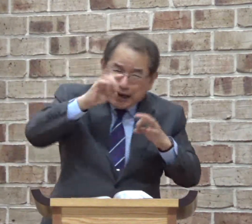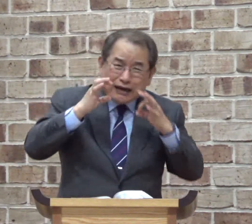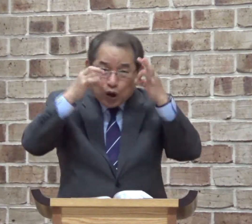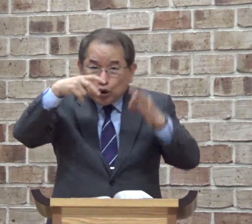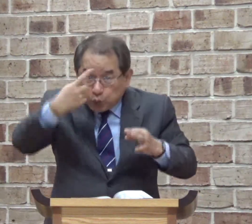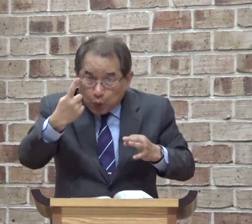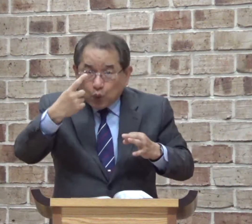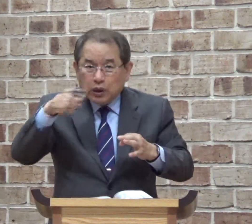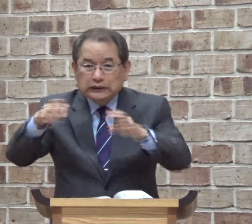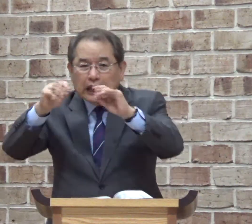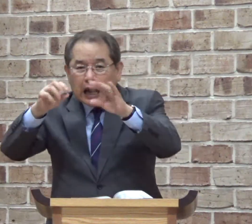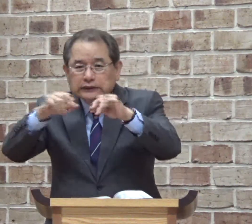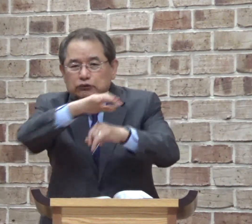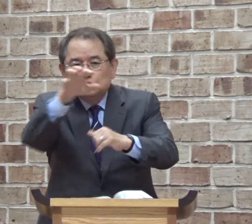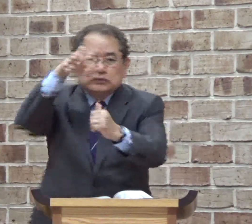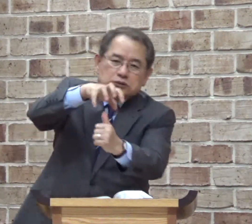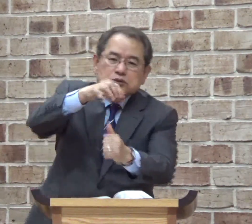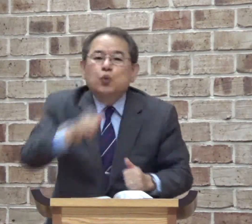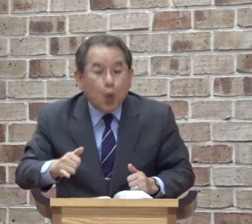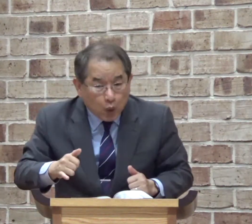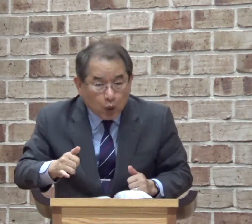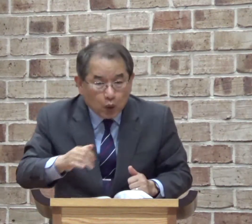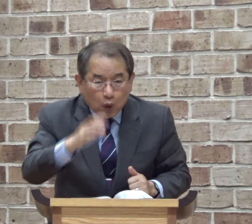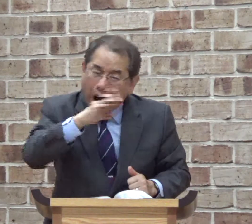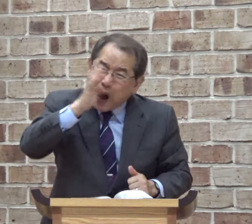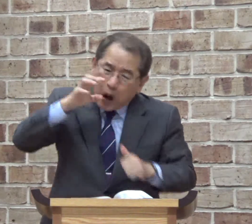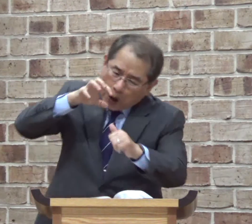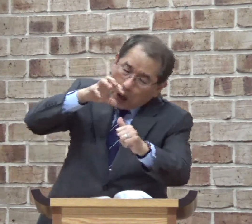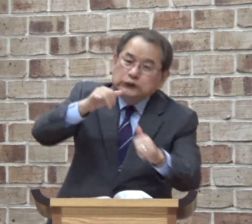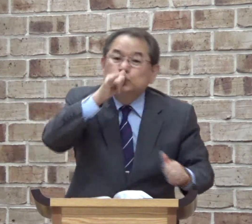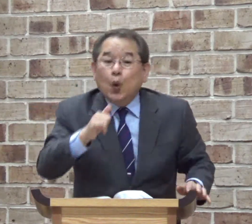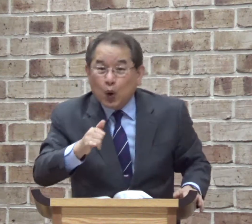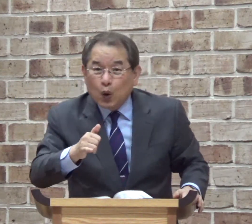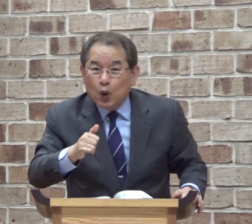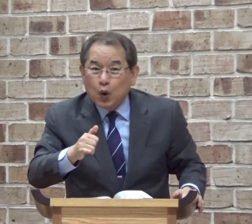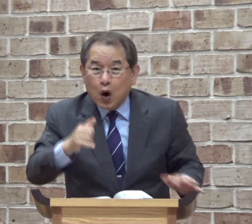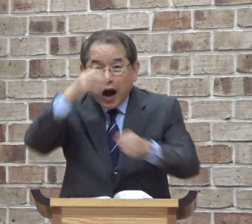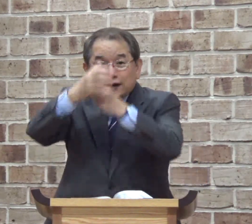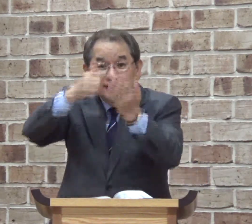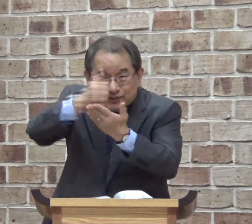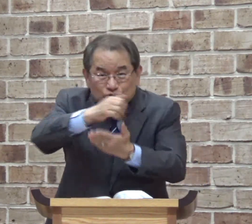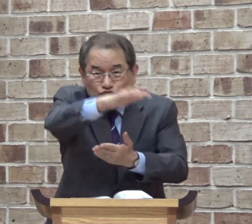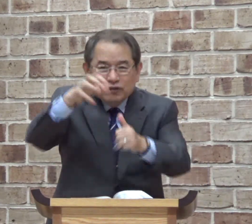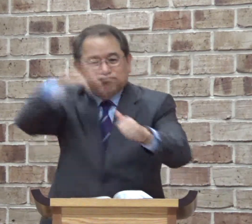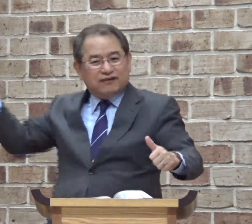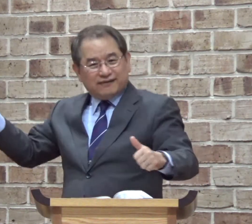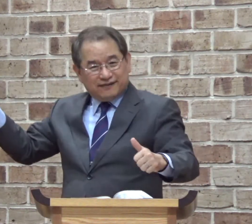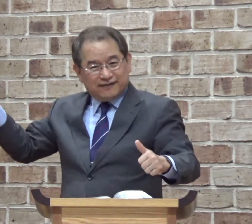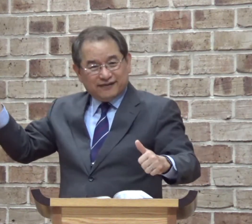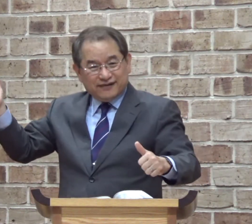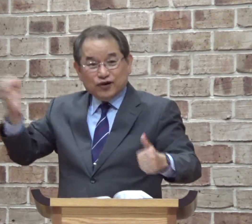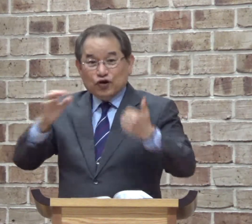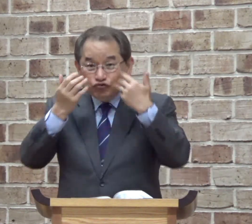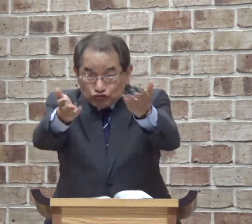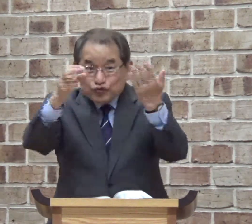이 땅에서도 묶여있는 일들이 있습니다. 근데 그것을 풀어주시고 모든 일이 형통하게 됩니다.